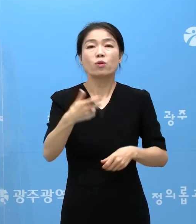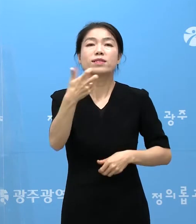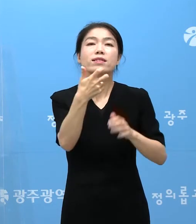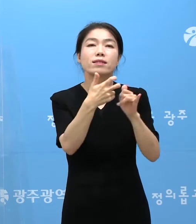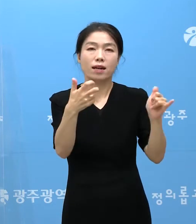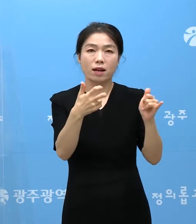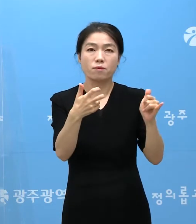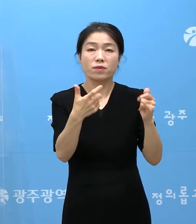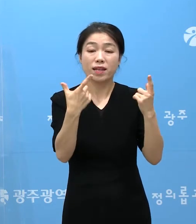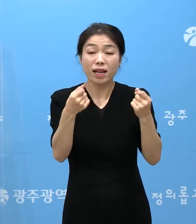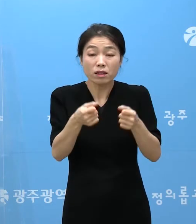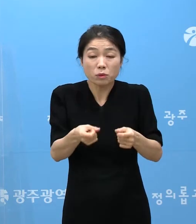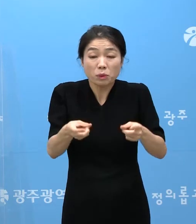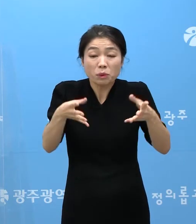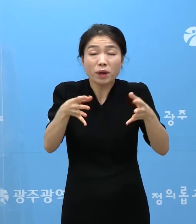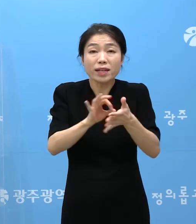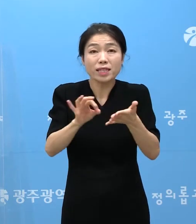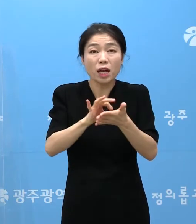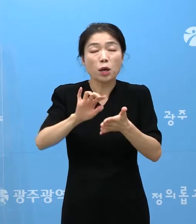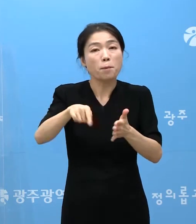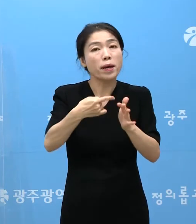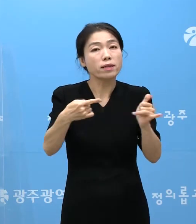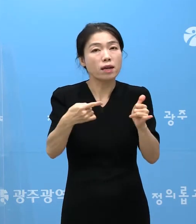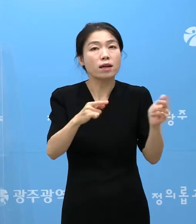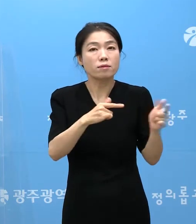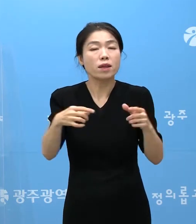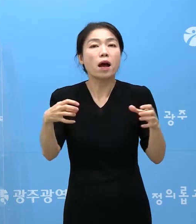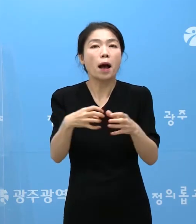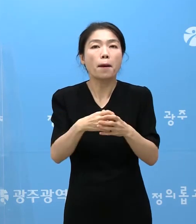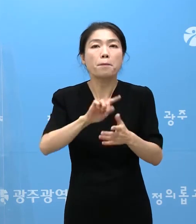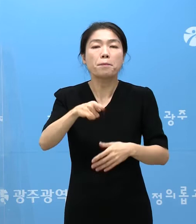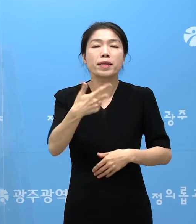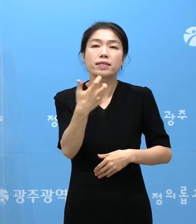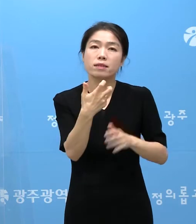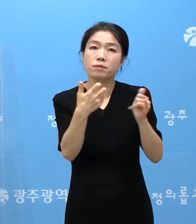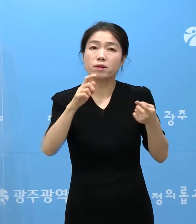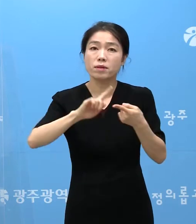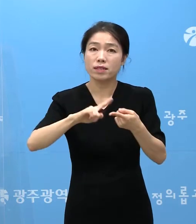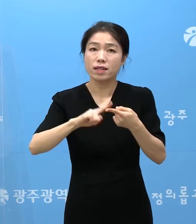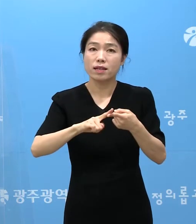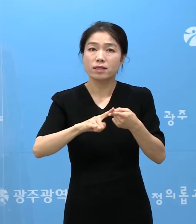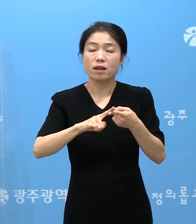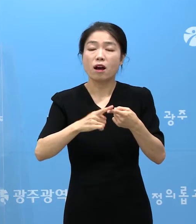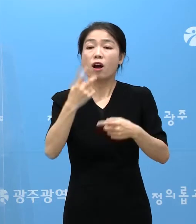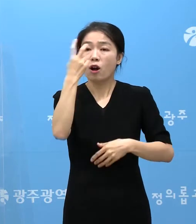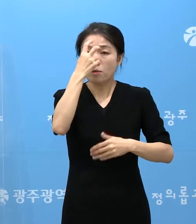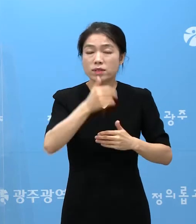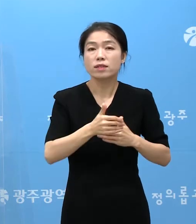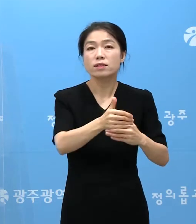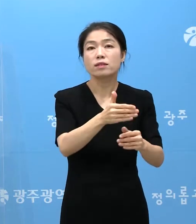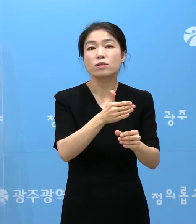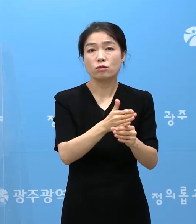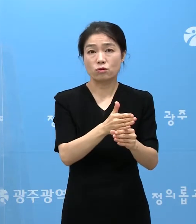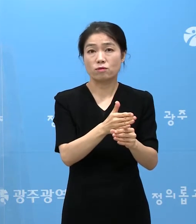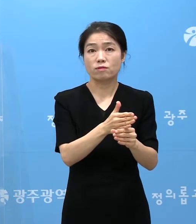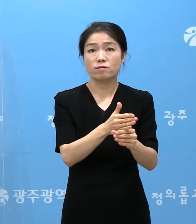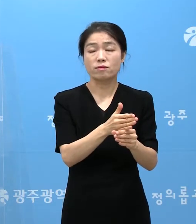70명, 그리고 같은 층 이용자 100여 명 등 총 170여 명에 대해서 전체 검사가 진행